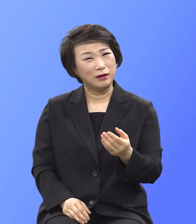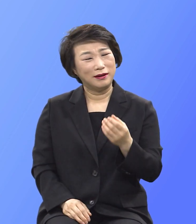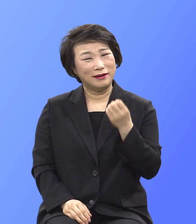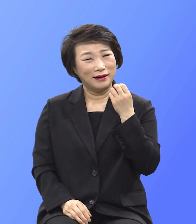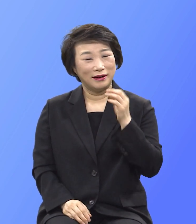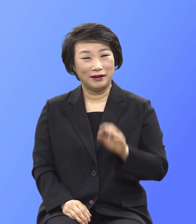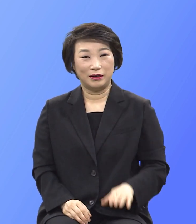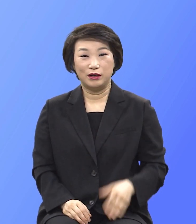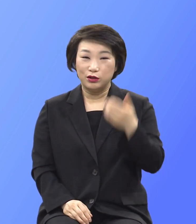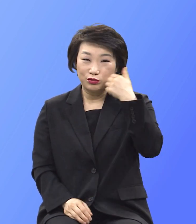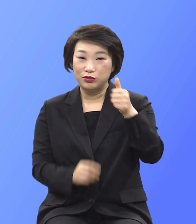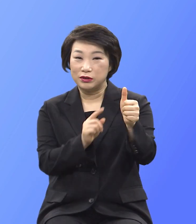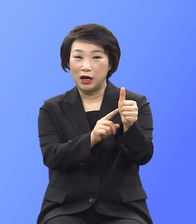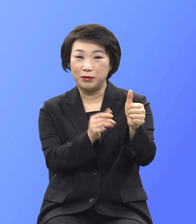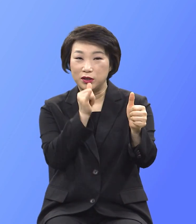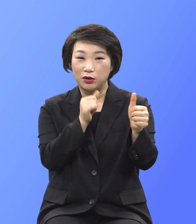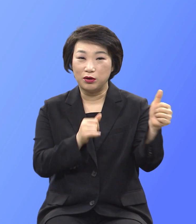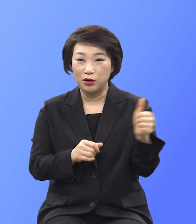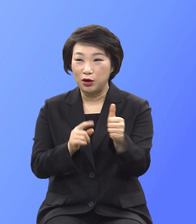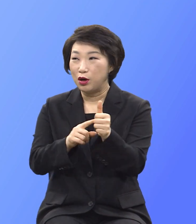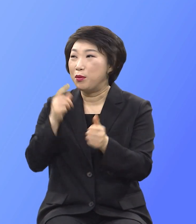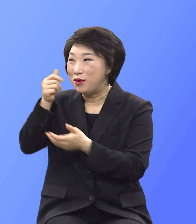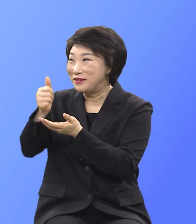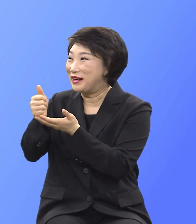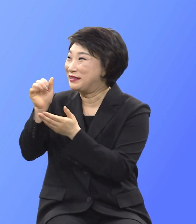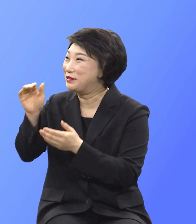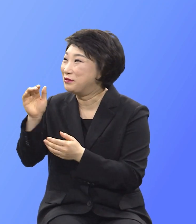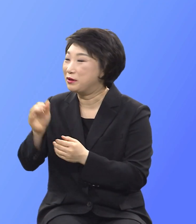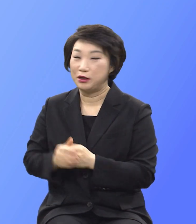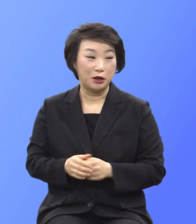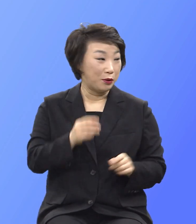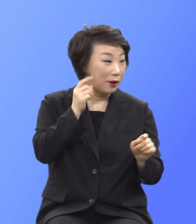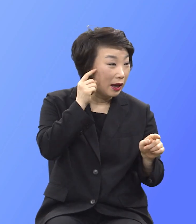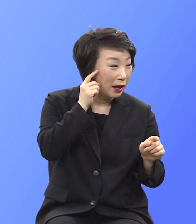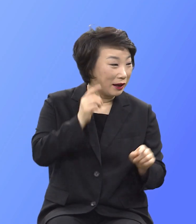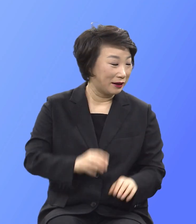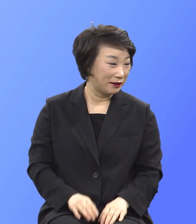사람 많이 봅니다. 목사님, 왜